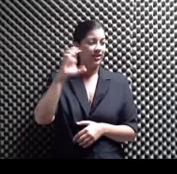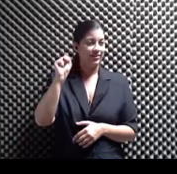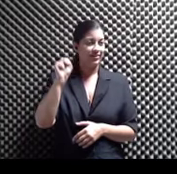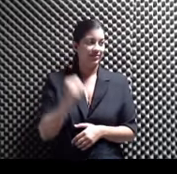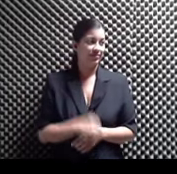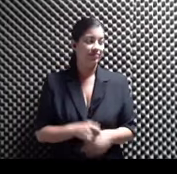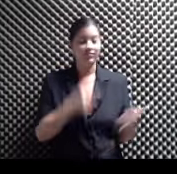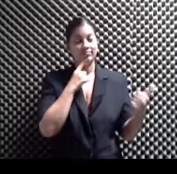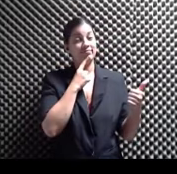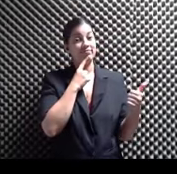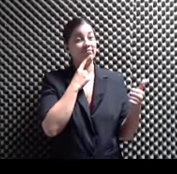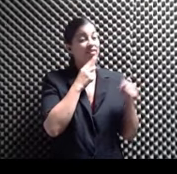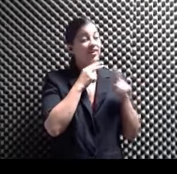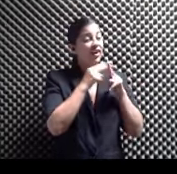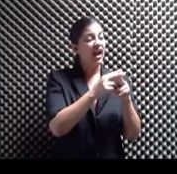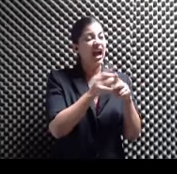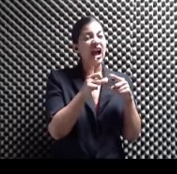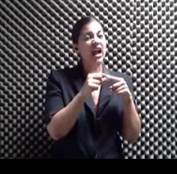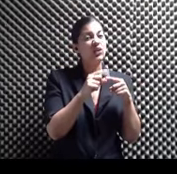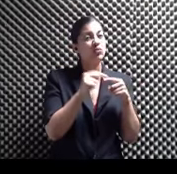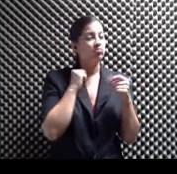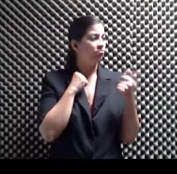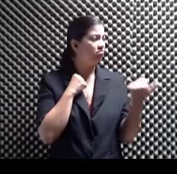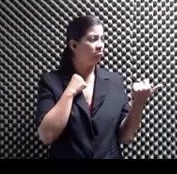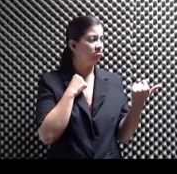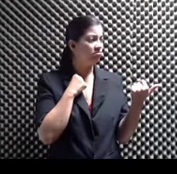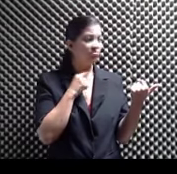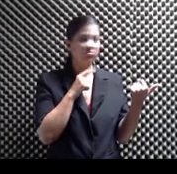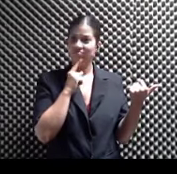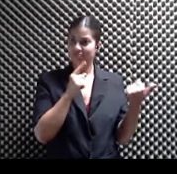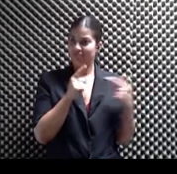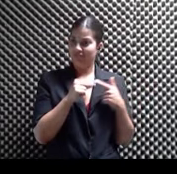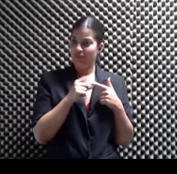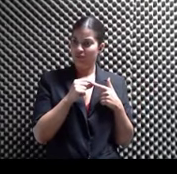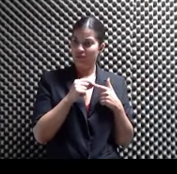confianza. Tengo que preguntar por qué Gandul. Es que si no se nos va la hora.